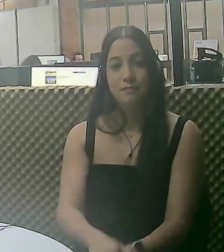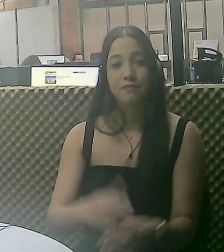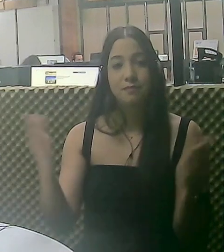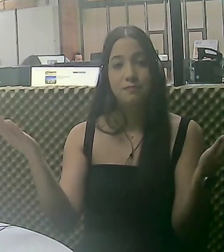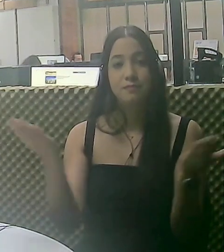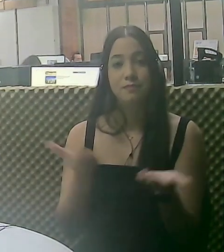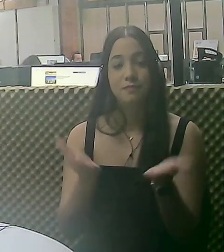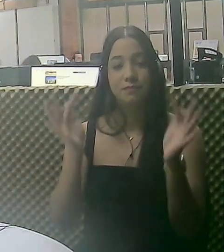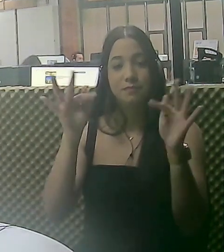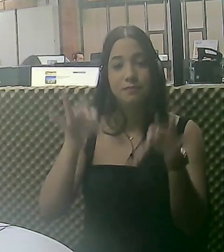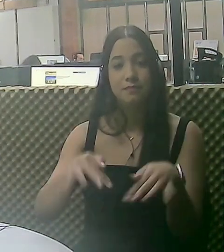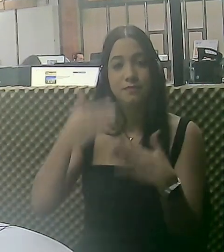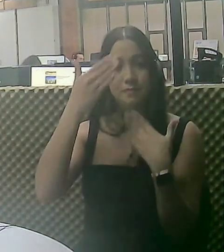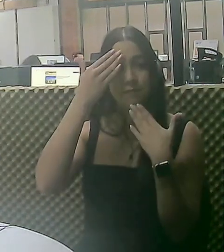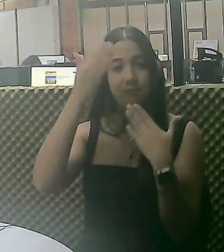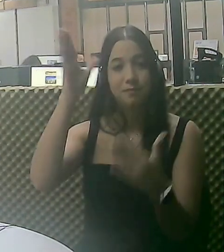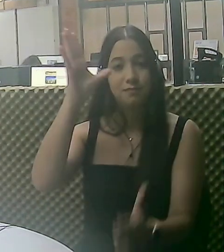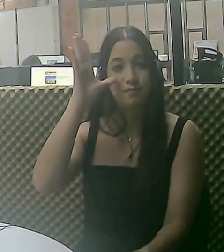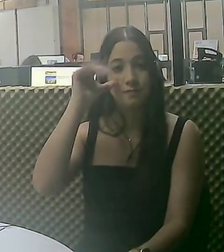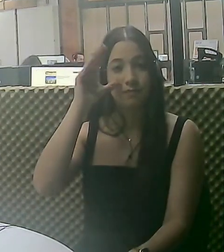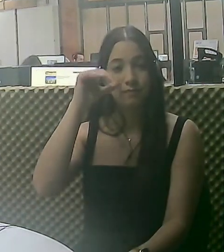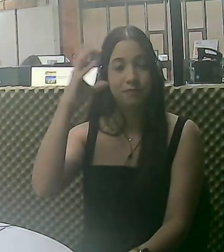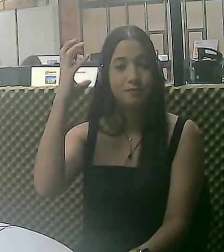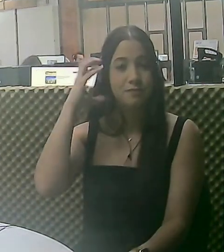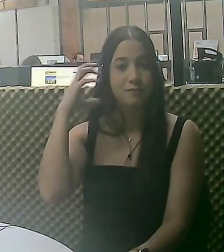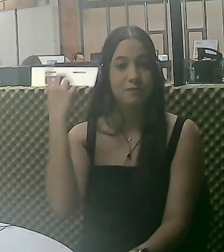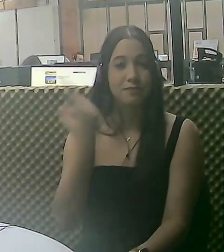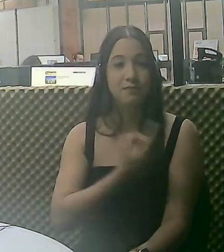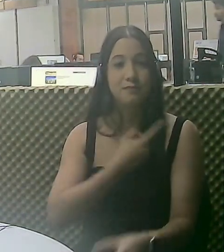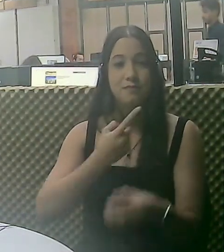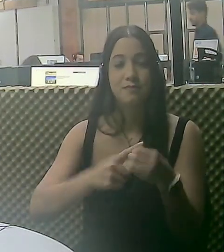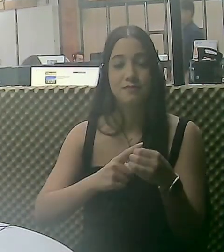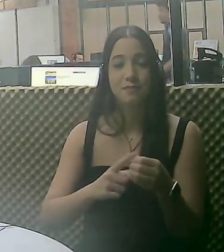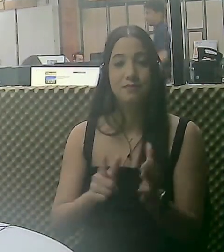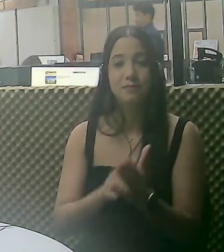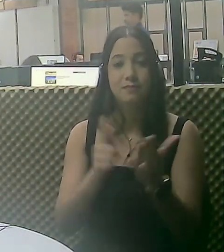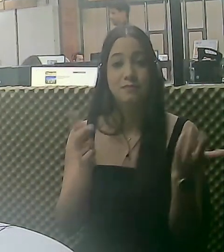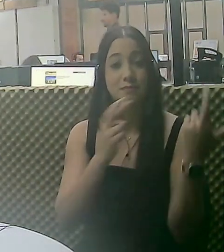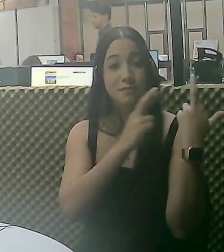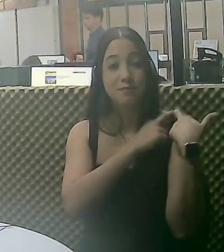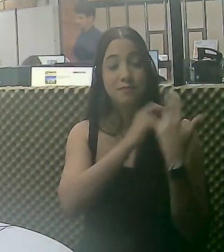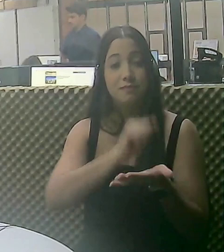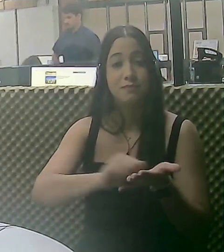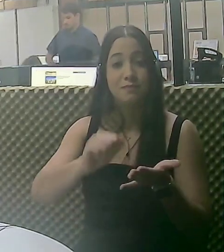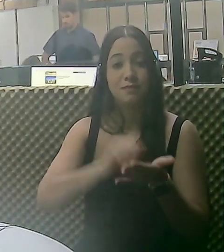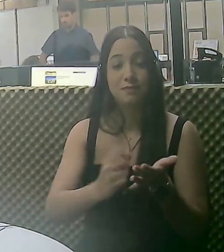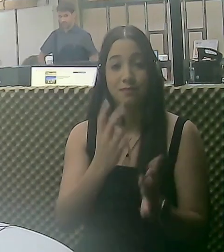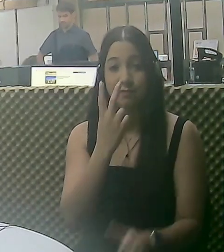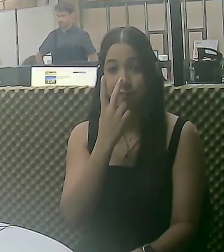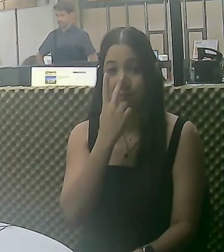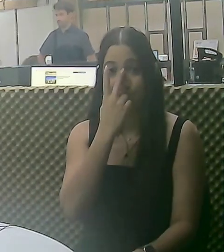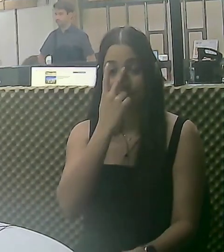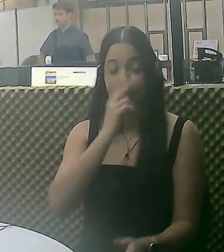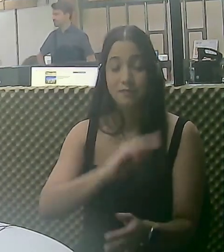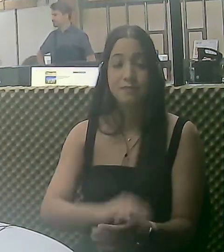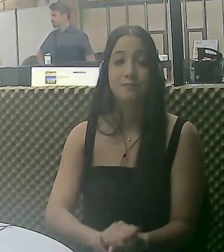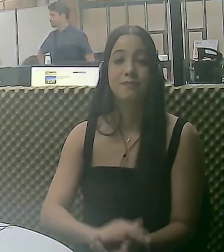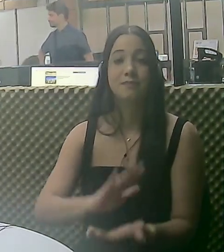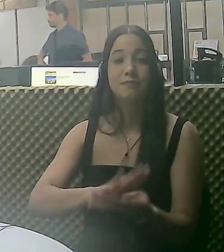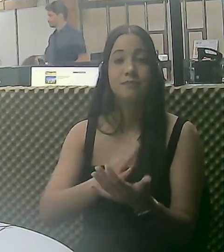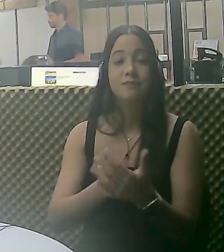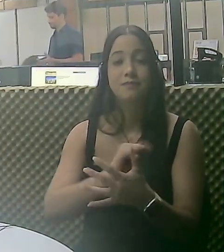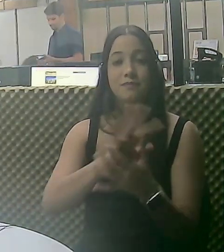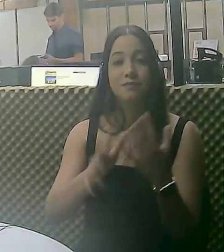A edição de hoje fica por aqui. Obrigado pela sua audiência, Rádio Nossa Cidade. Jornalista responsável pela edição, Vanessa